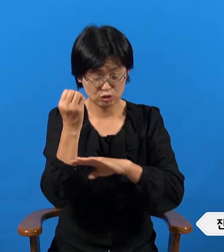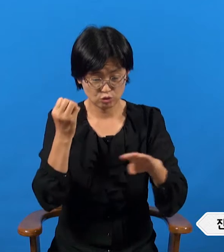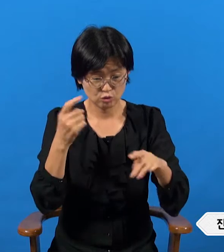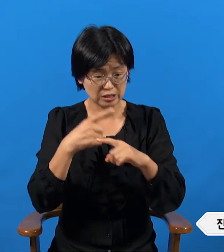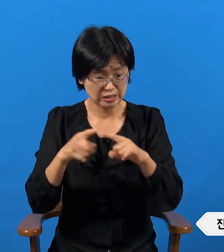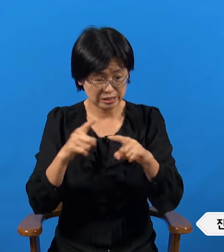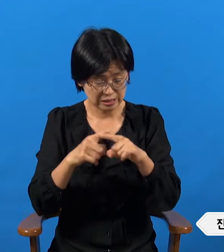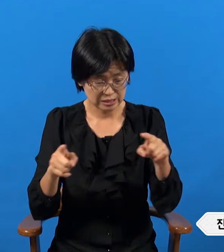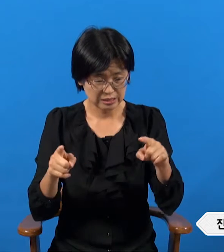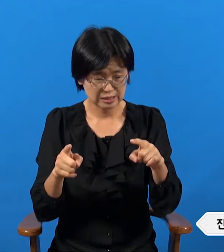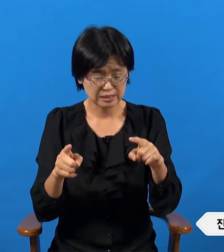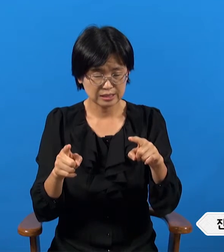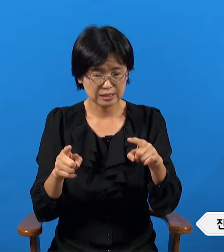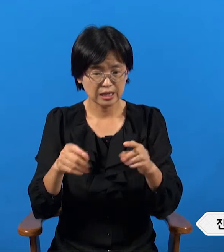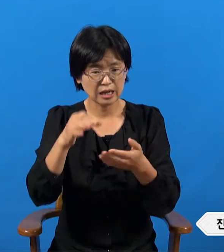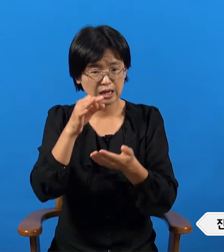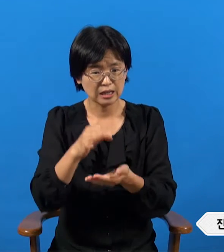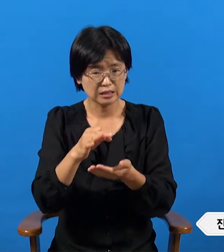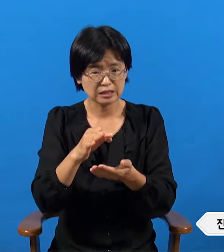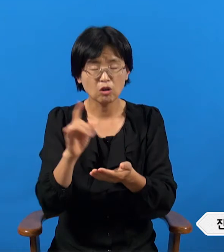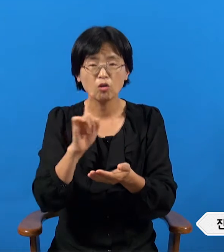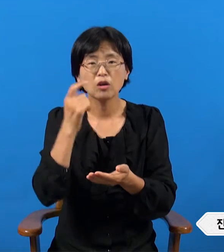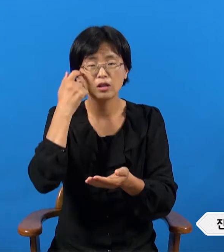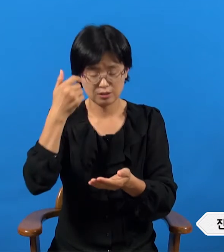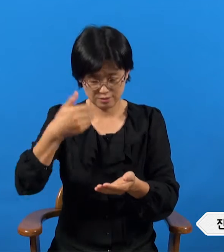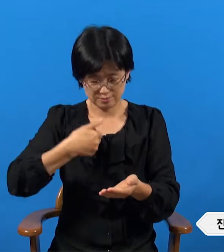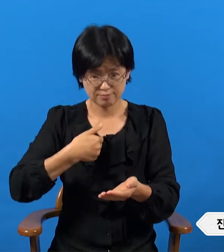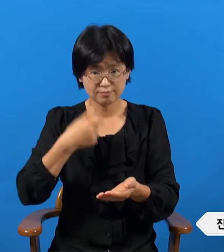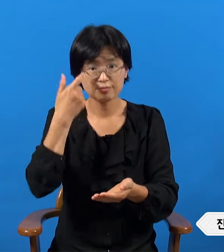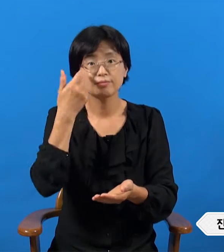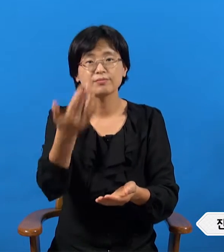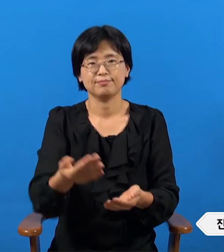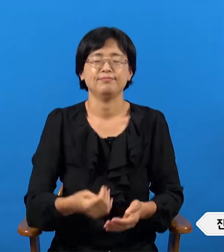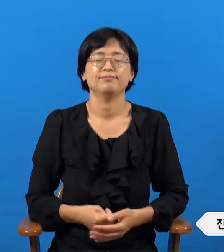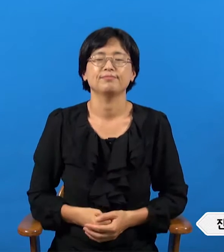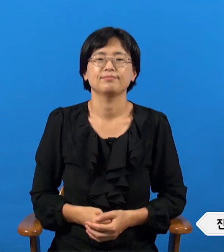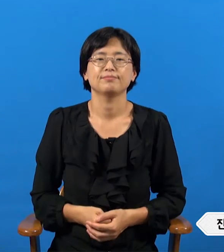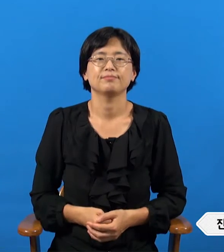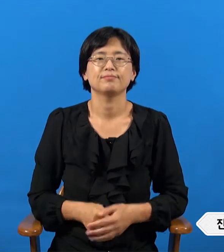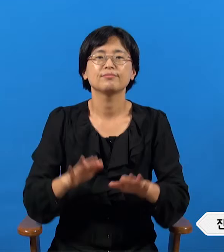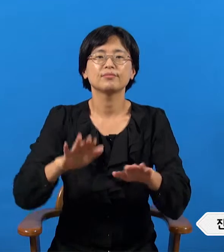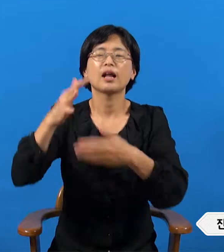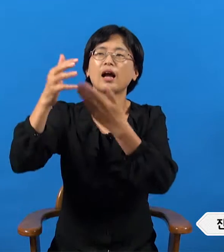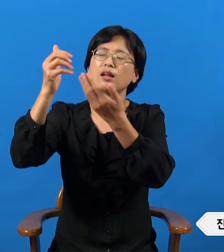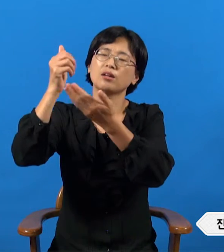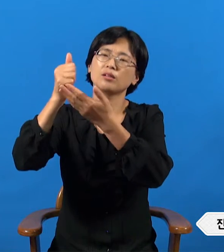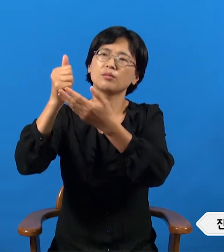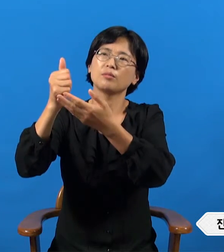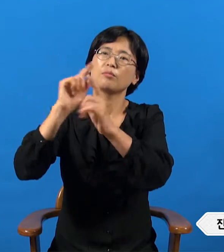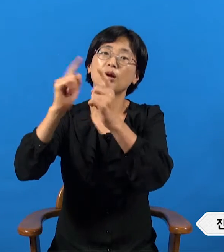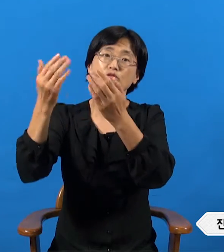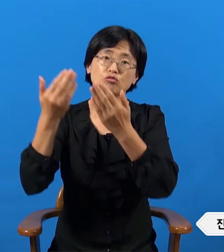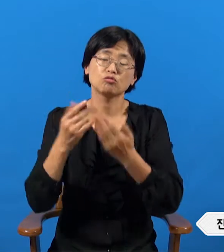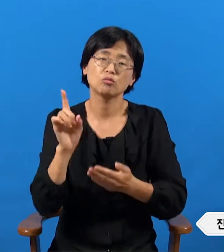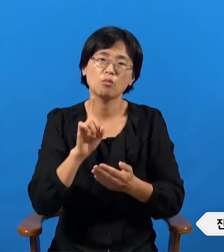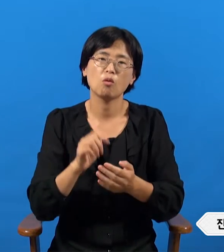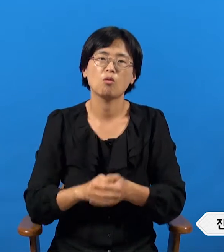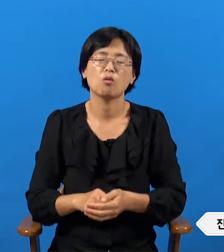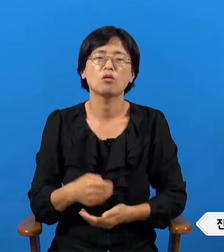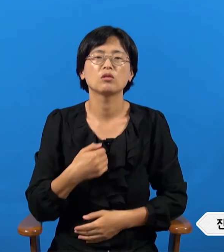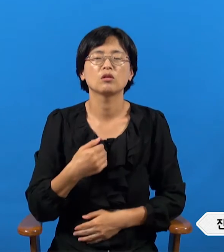기준과 평가의 가치를 어떻게 보고 있습니까? 오늘 하나님은 우리에게